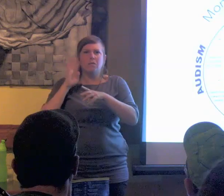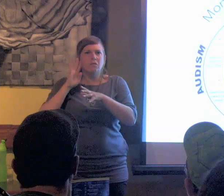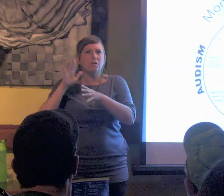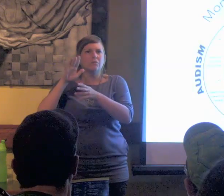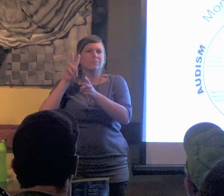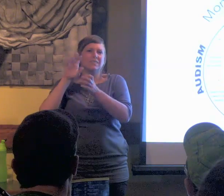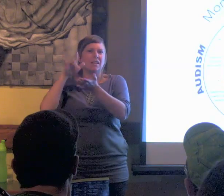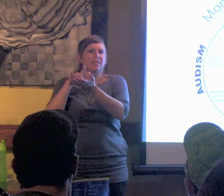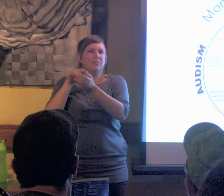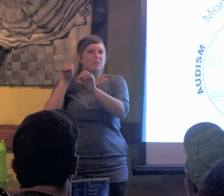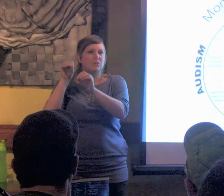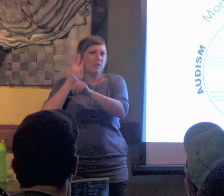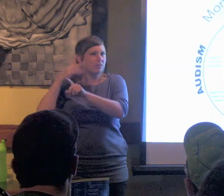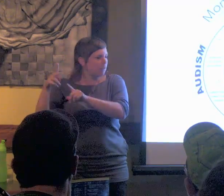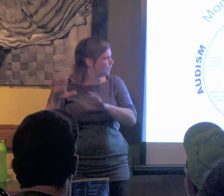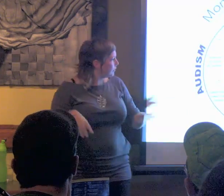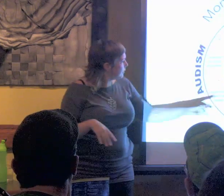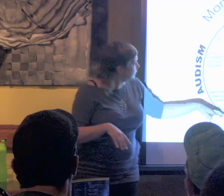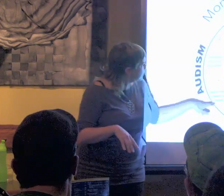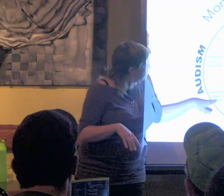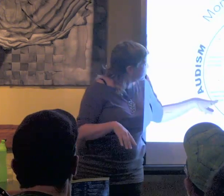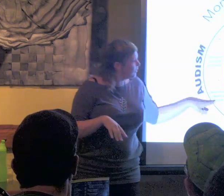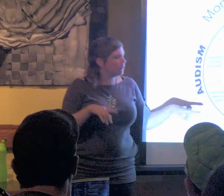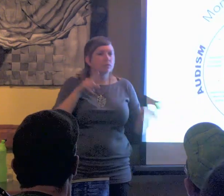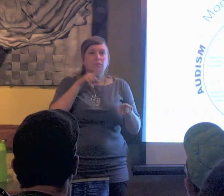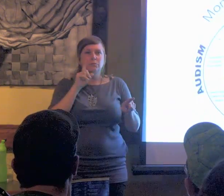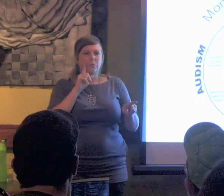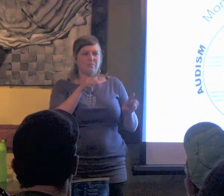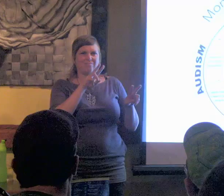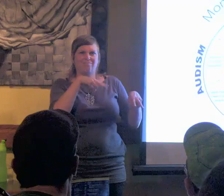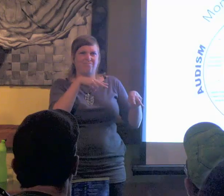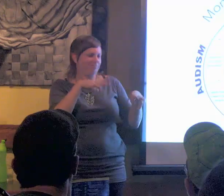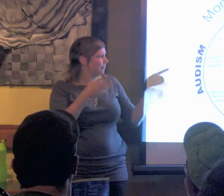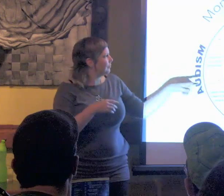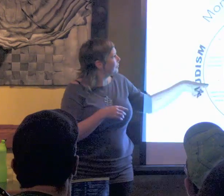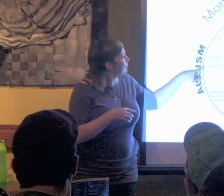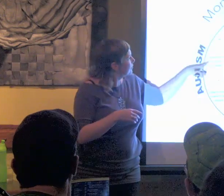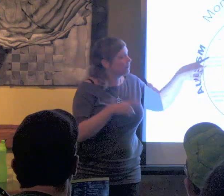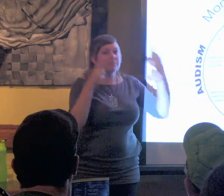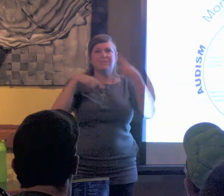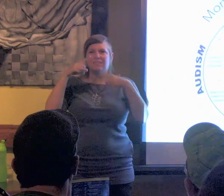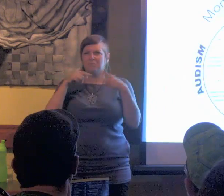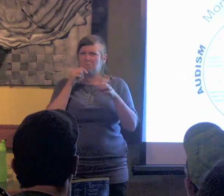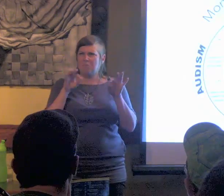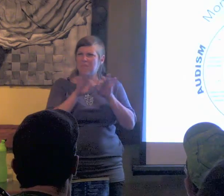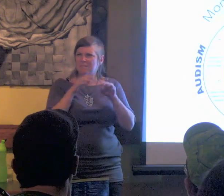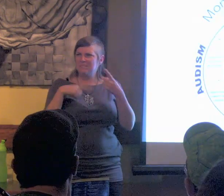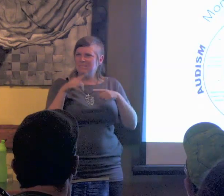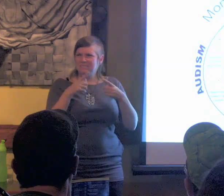pour personnes sourdes, c'est pas une idée qui fait son chemin. De plus en plus, on devrait les intégrer ou les mettre dans des centres de